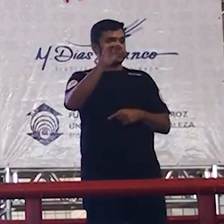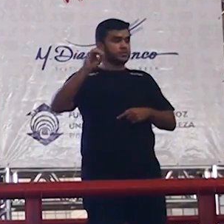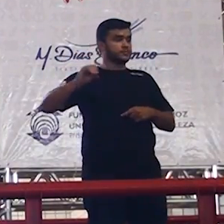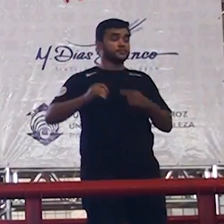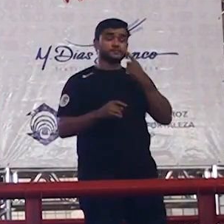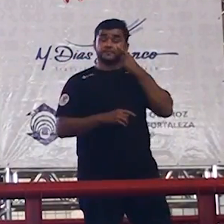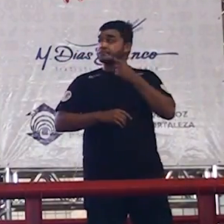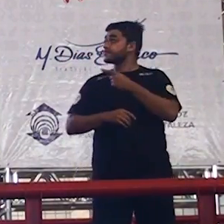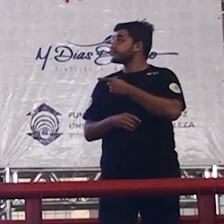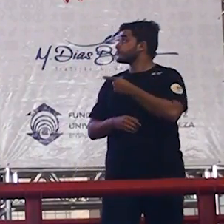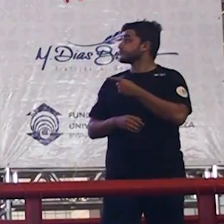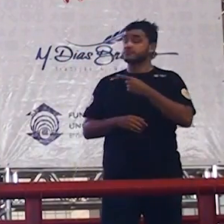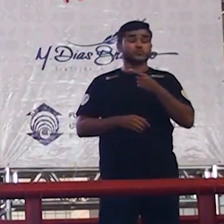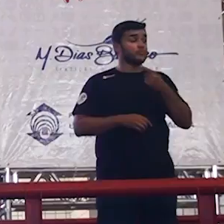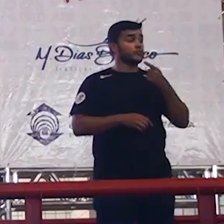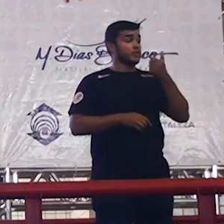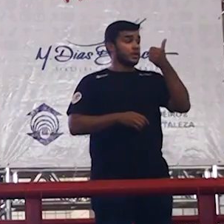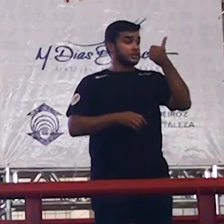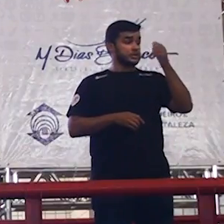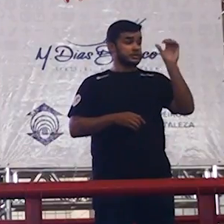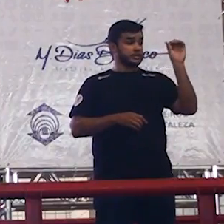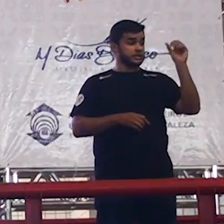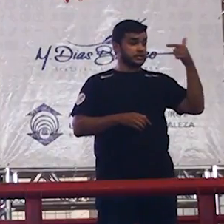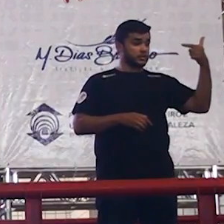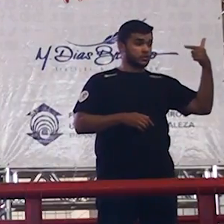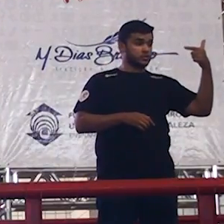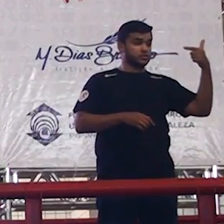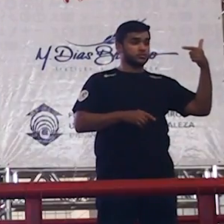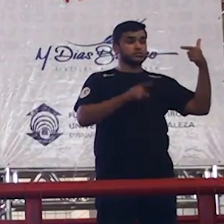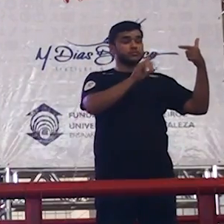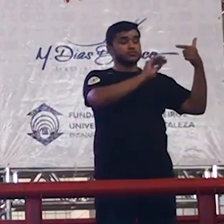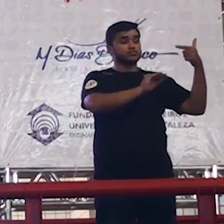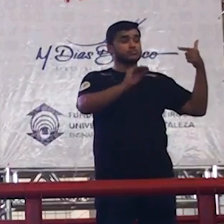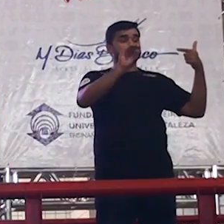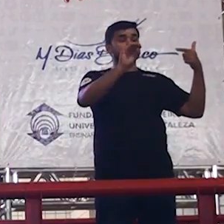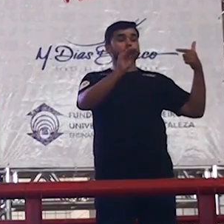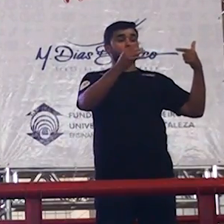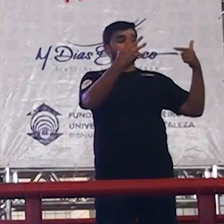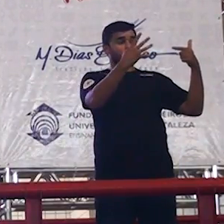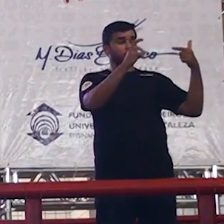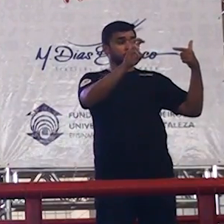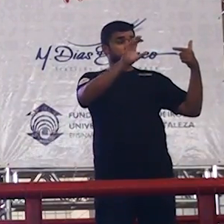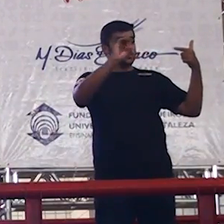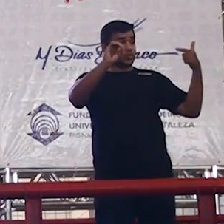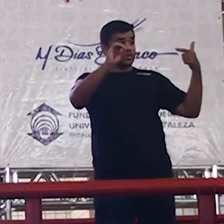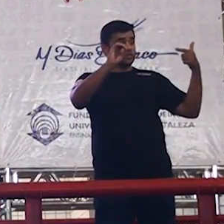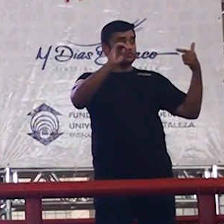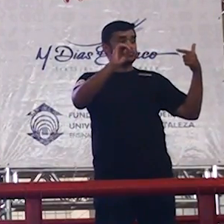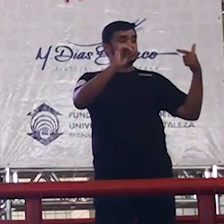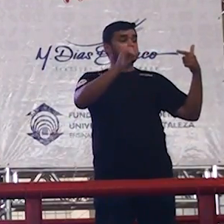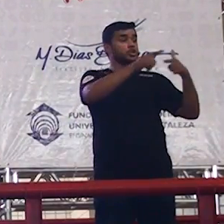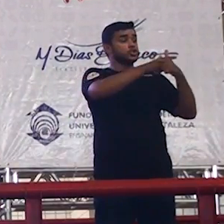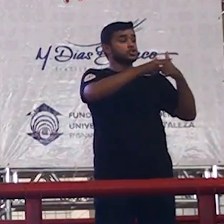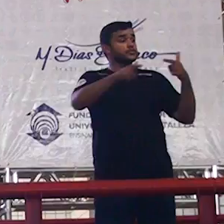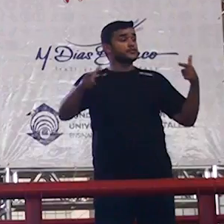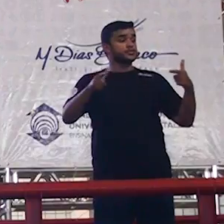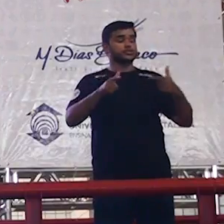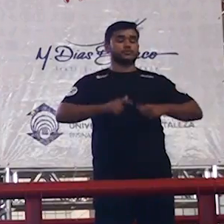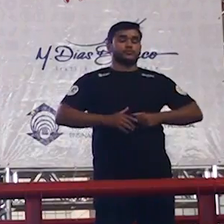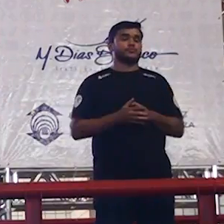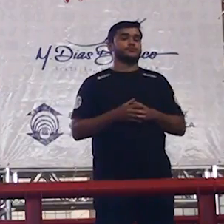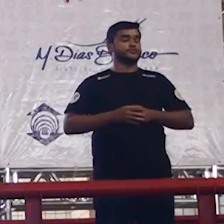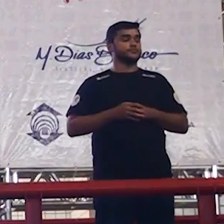Quanto é o final? 162. Quanto era o inicial? 450. É só dividir os dois, ó.